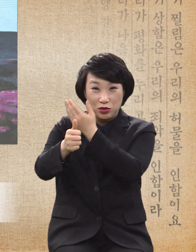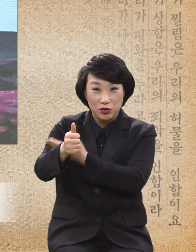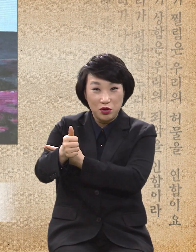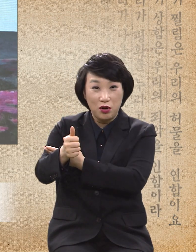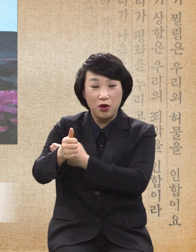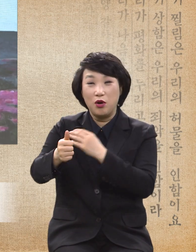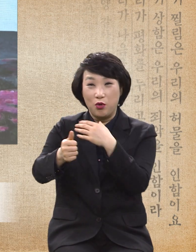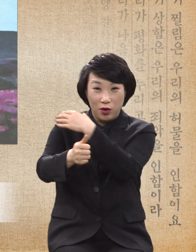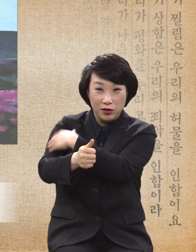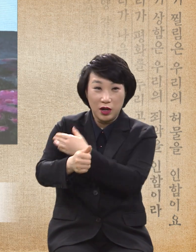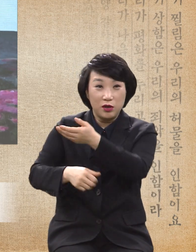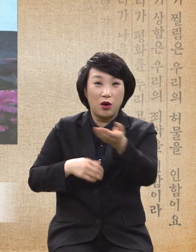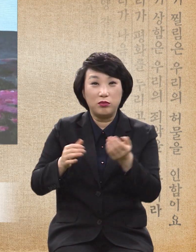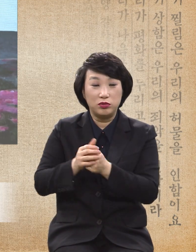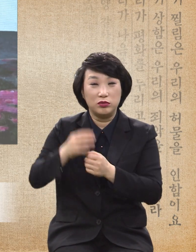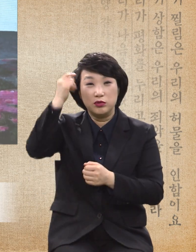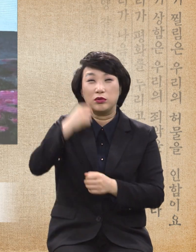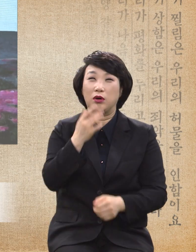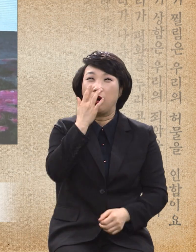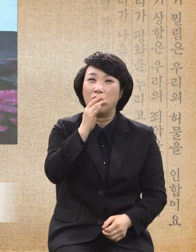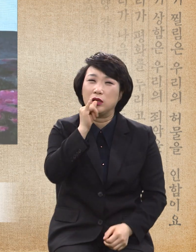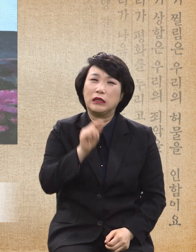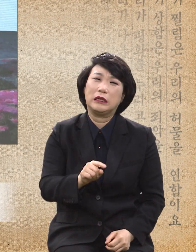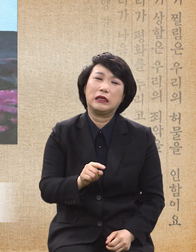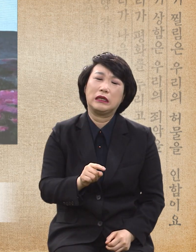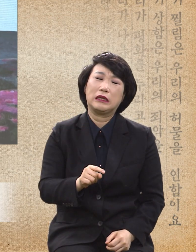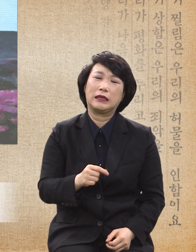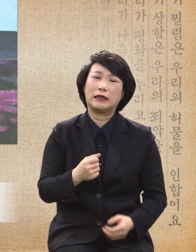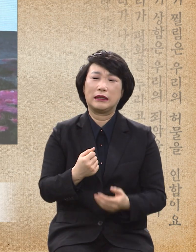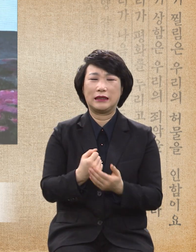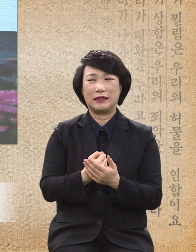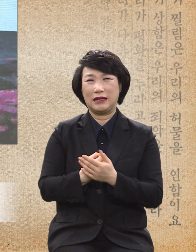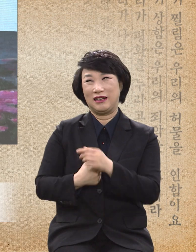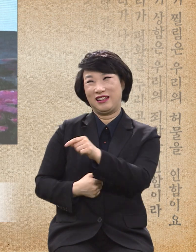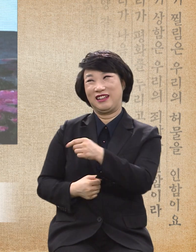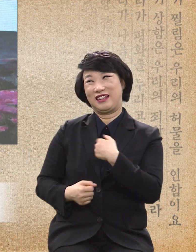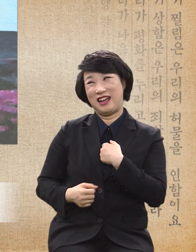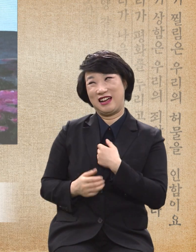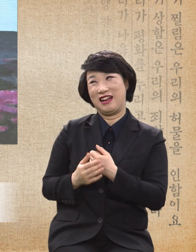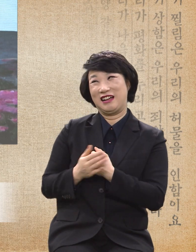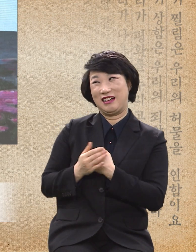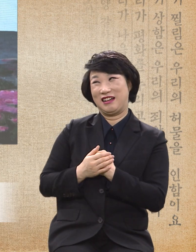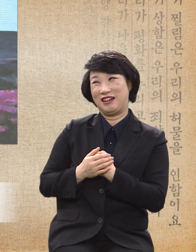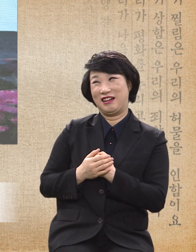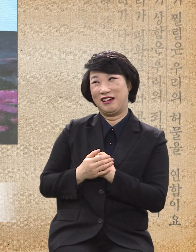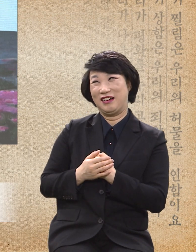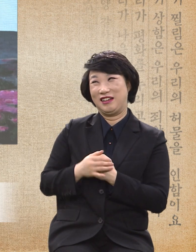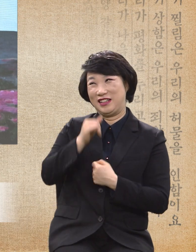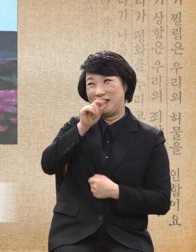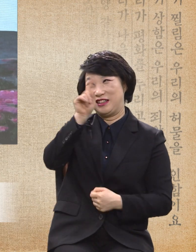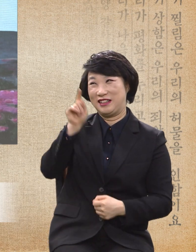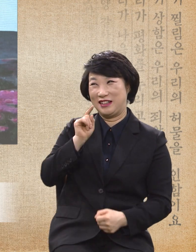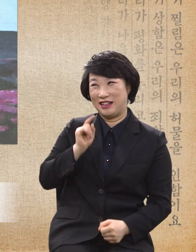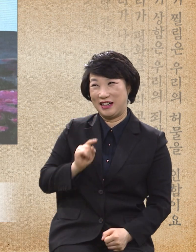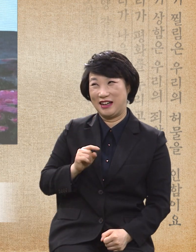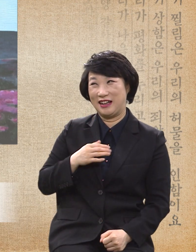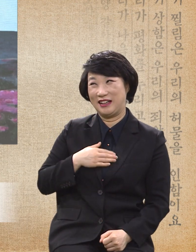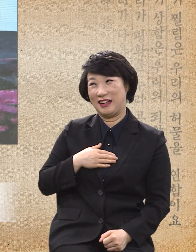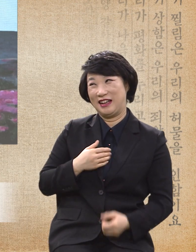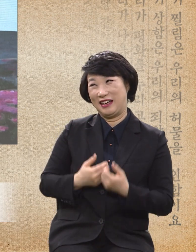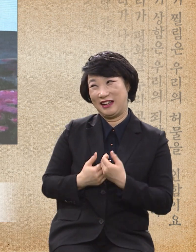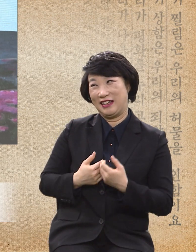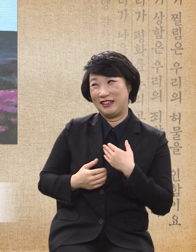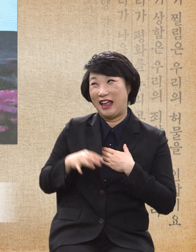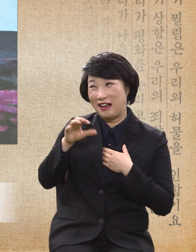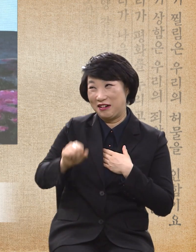권세는 실감이 안 나. 그게 나한테 나에게까지 돌아오겠어. 그게